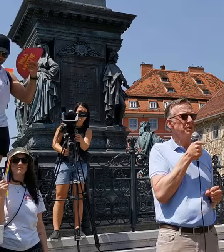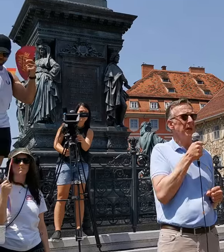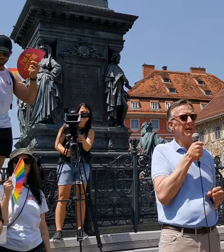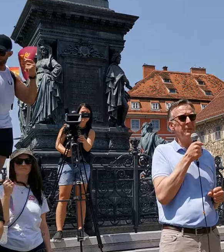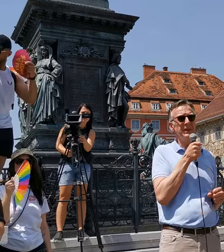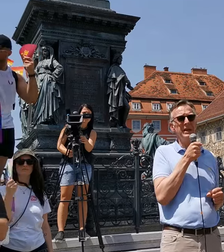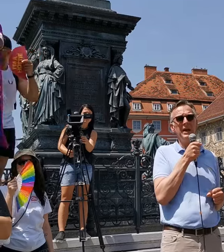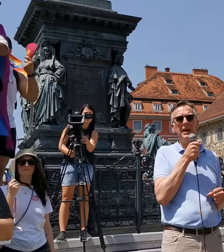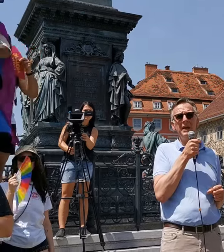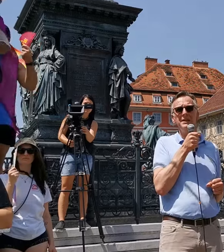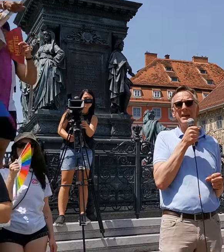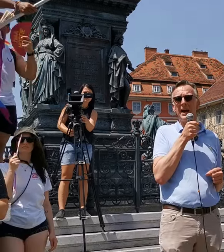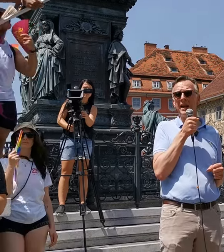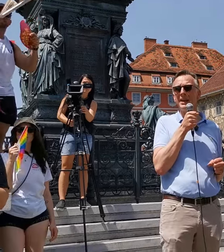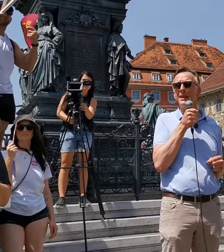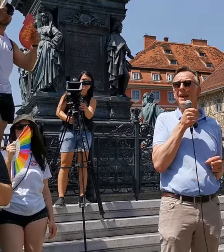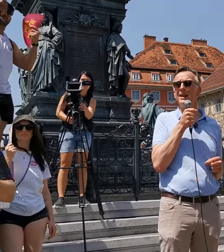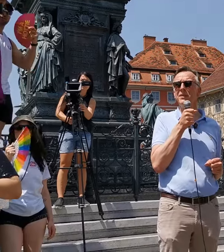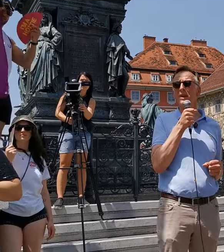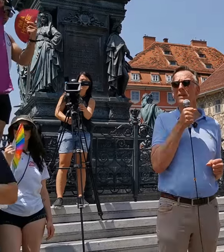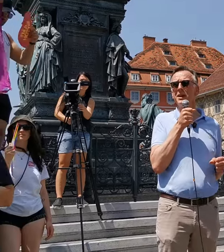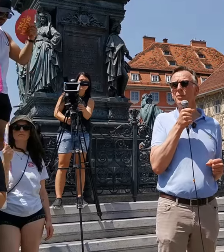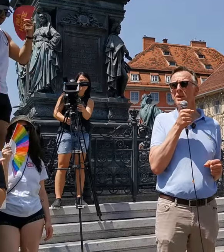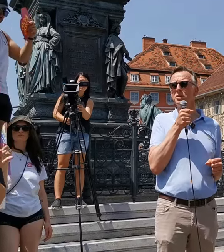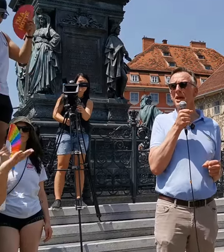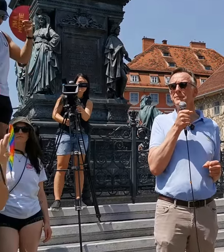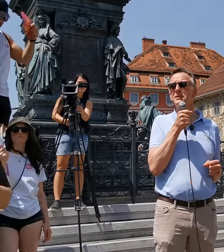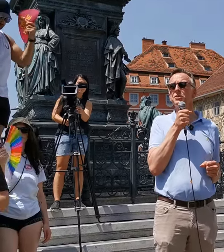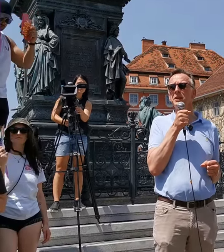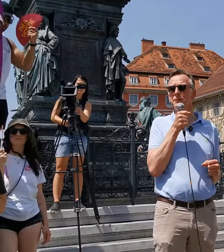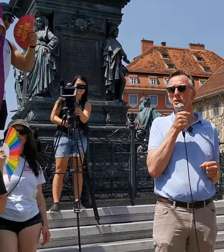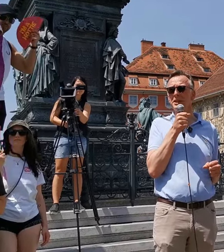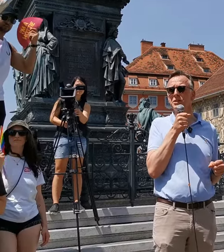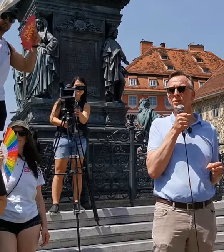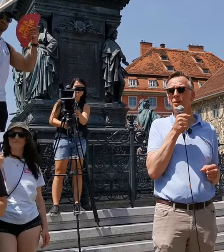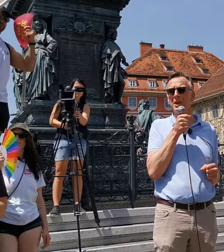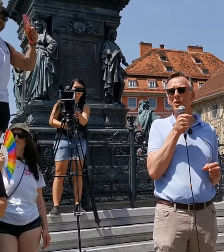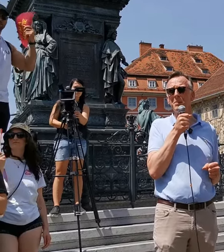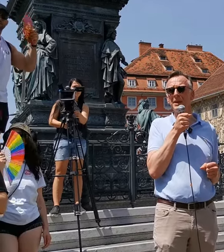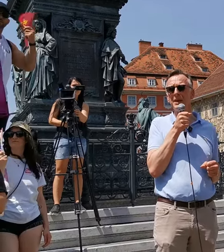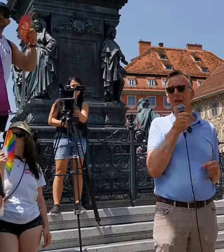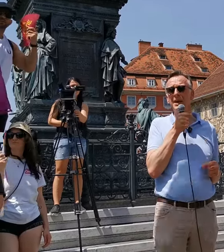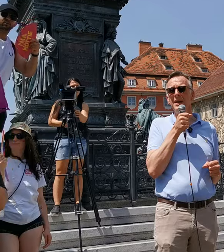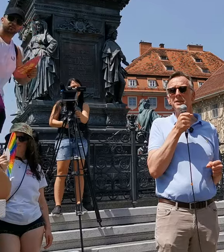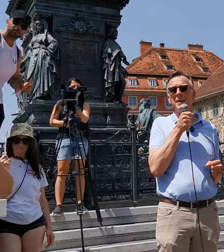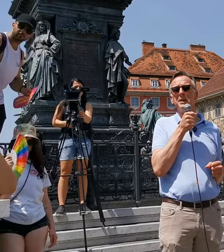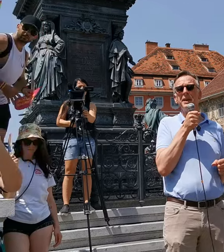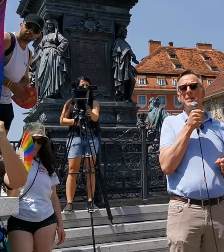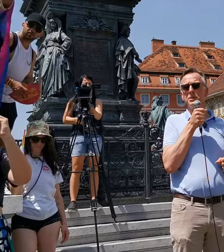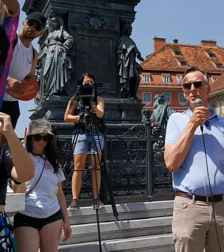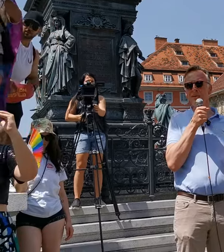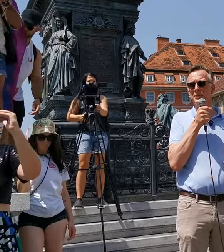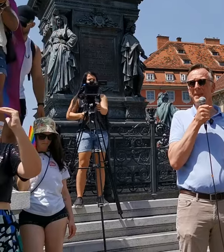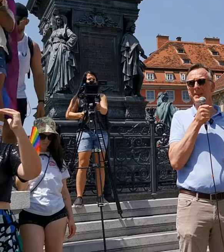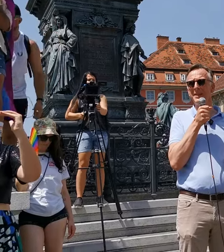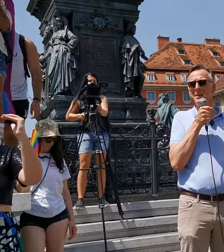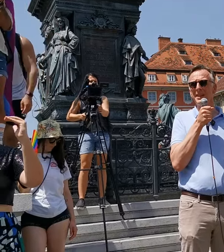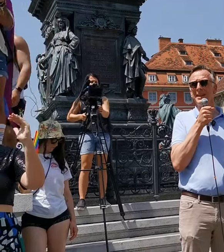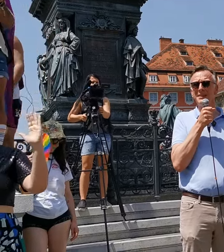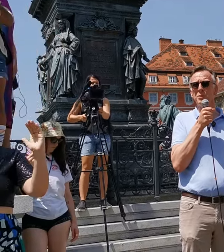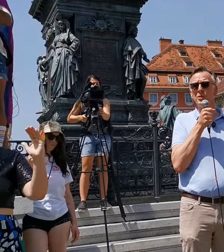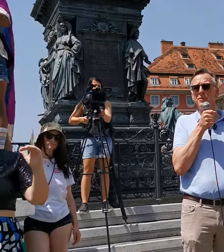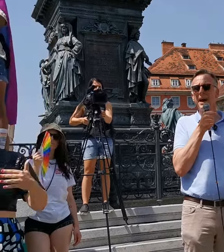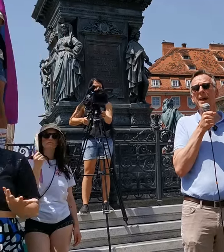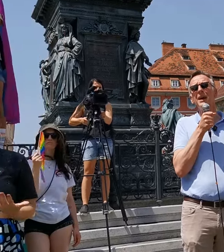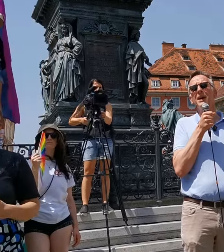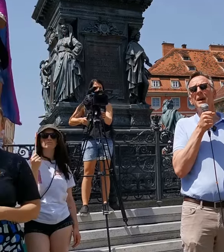unter Todesstrafe. In zahlreichen Ländern werden die Errungenschaften Schritt für Schritt zurückgenommen. Es war mir daher besonders wichtig, mit